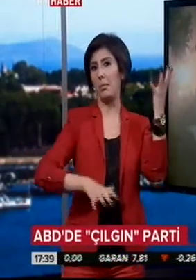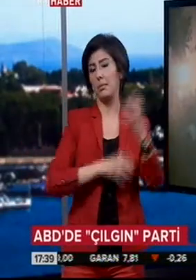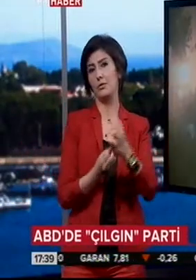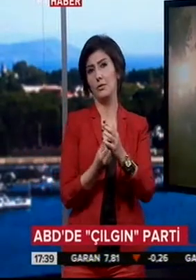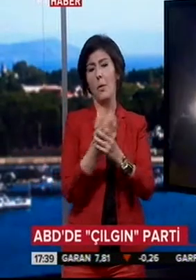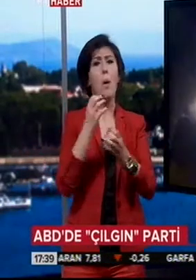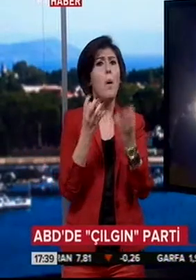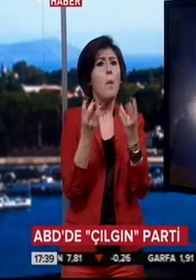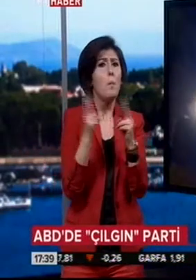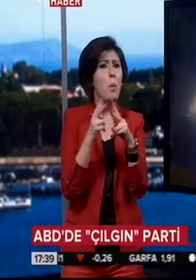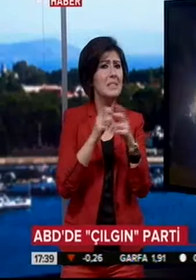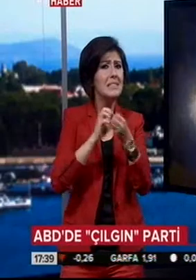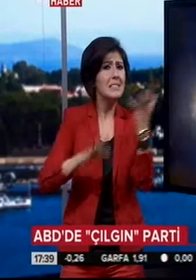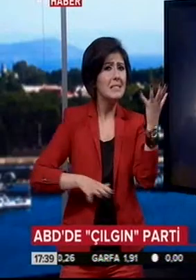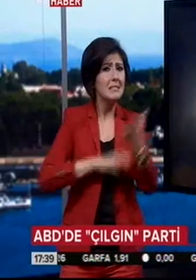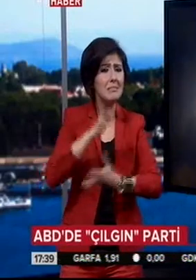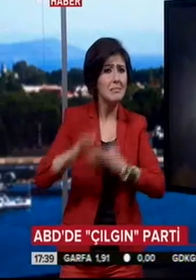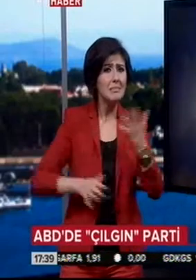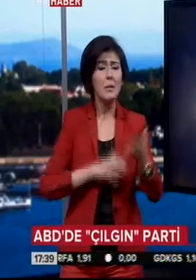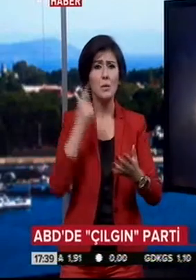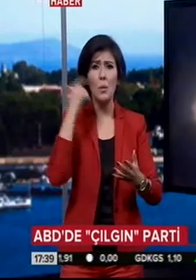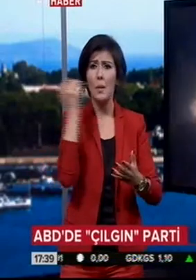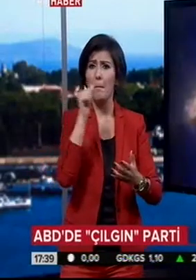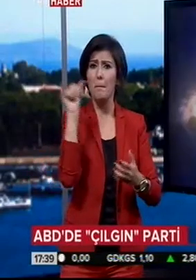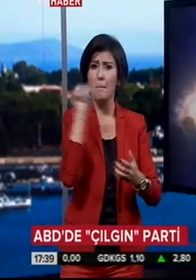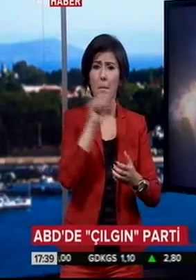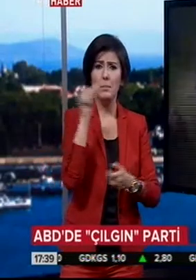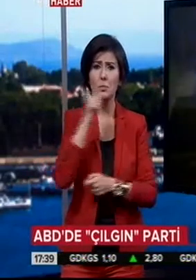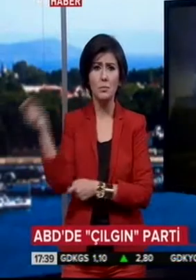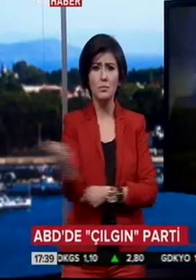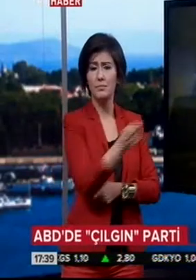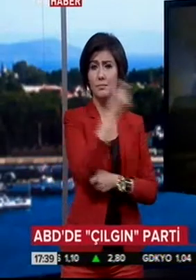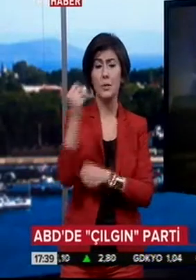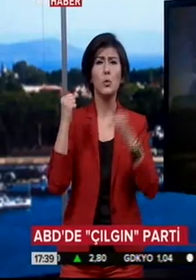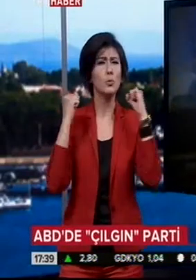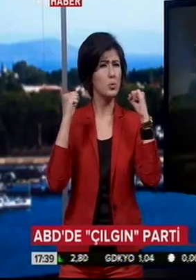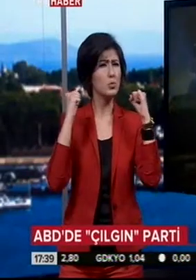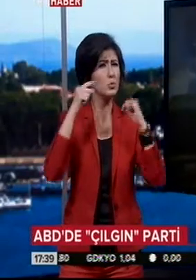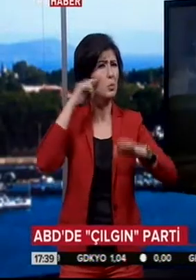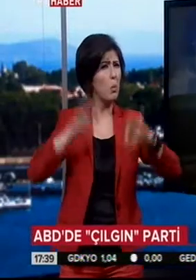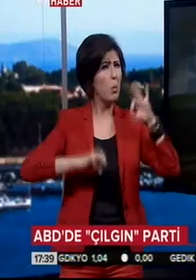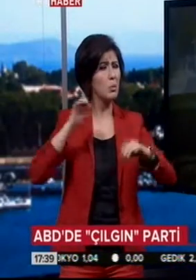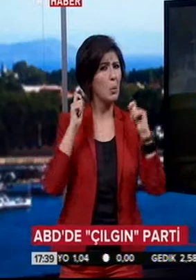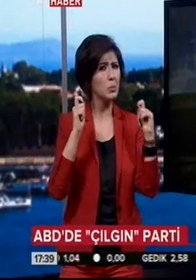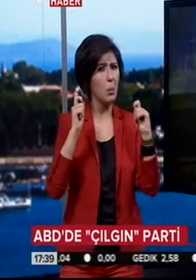Polis kalabalığı göz yaşartıcı gaz ve basınçlı suyla dağıtmaya çalıştı. Güçlükle kontrol altına alınan